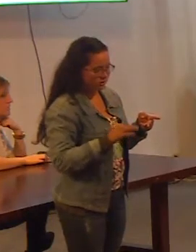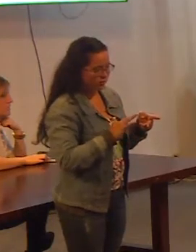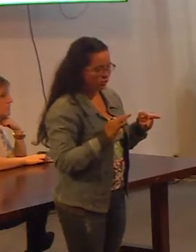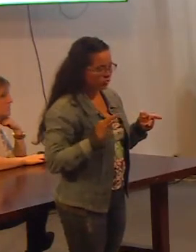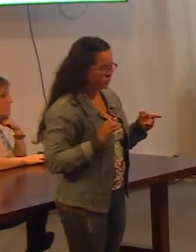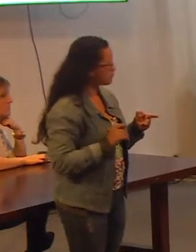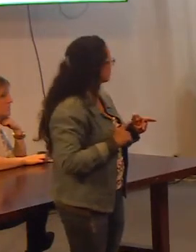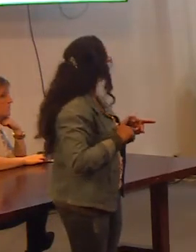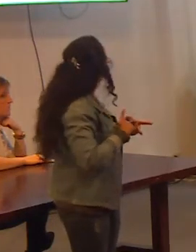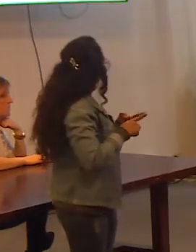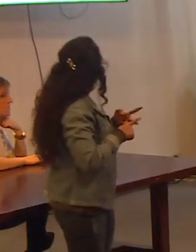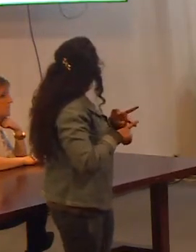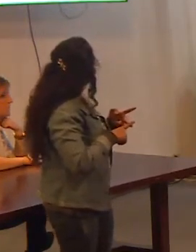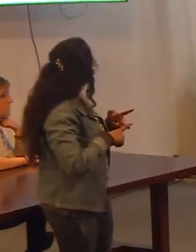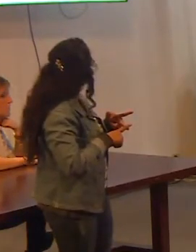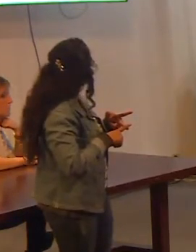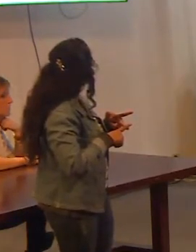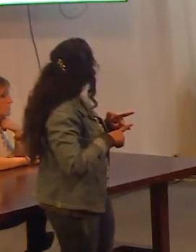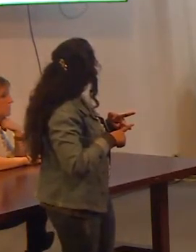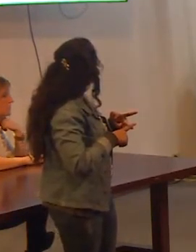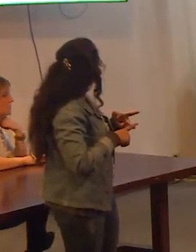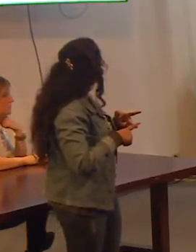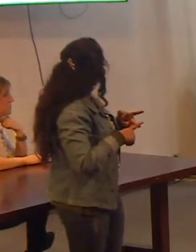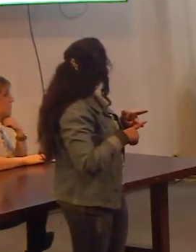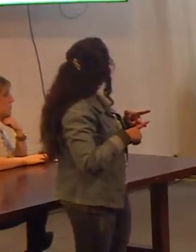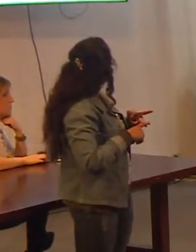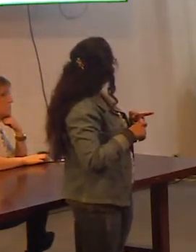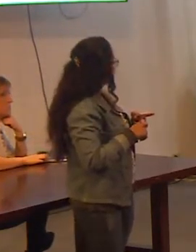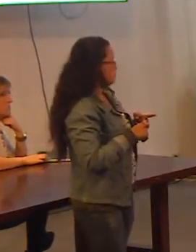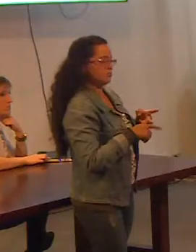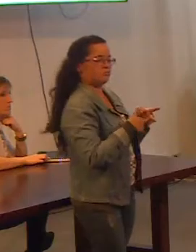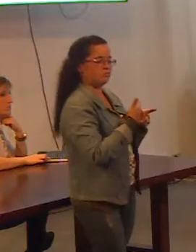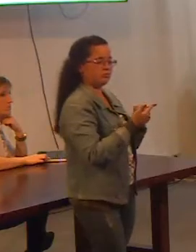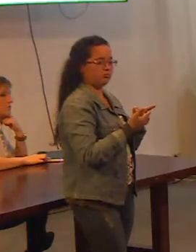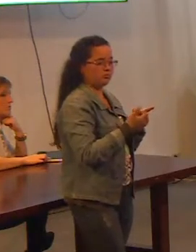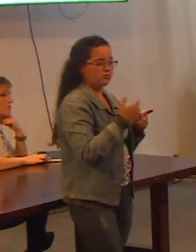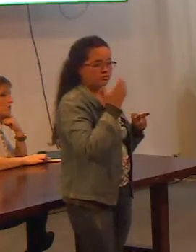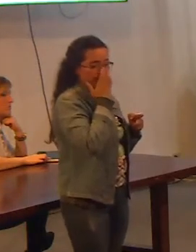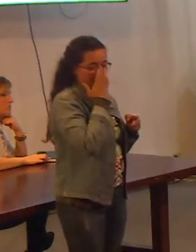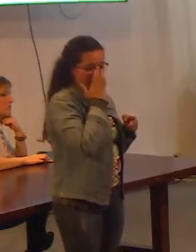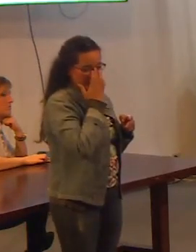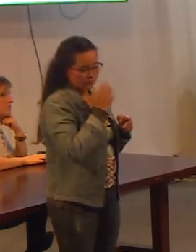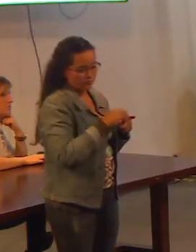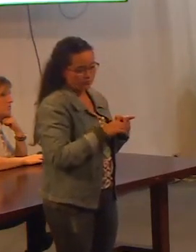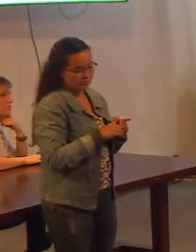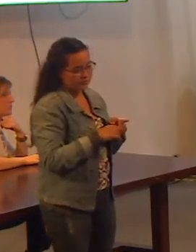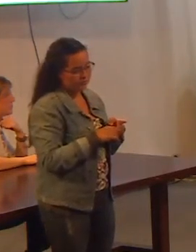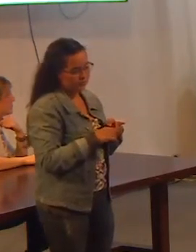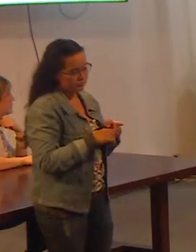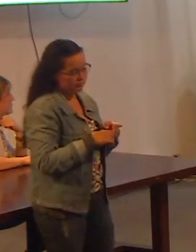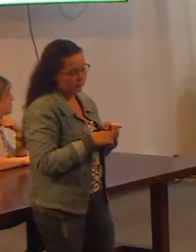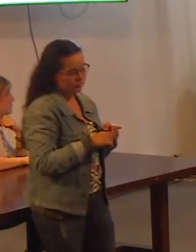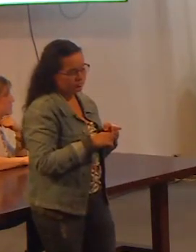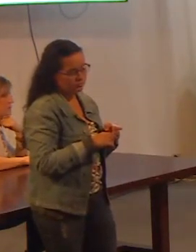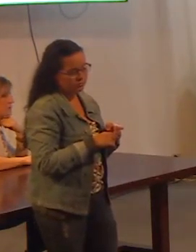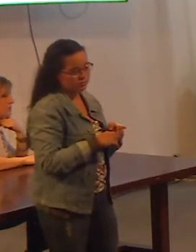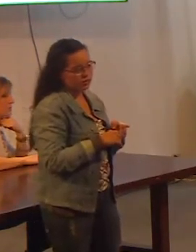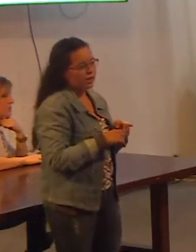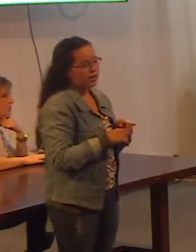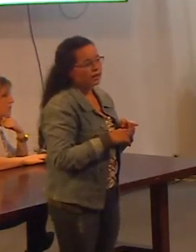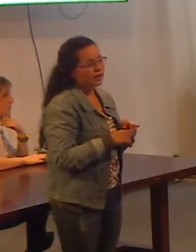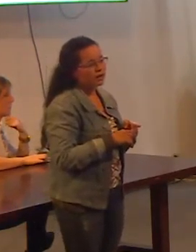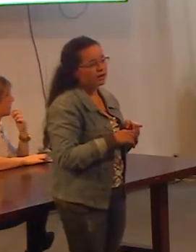o las ideas de los profesionales que tuvieran algo que ver con la educación, sino en general tratamos de abarcar todas las personas